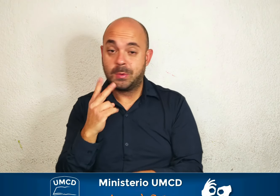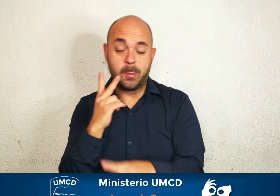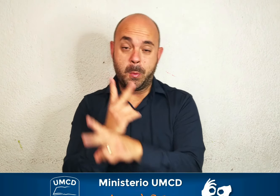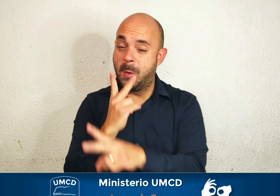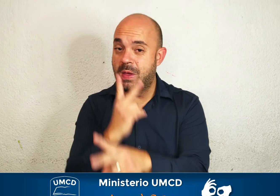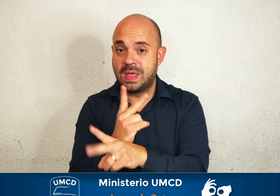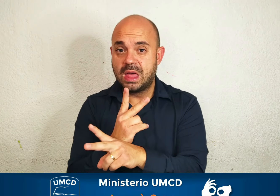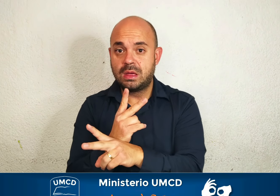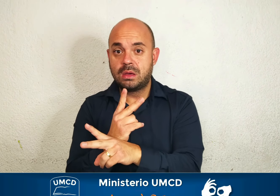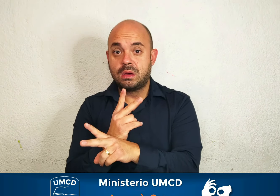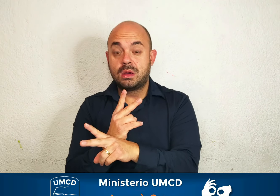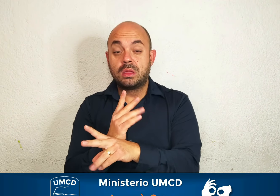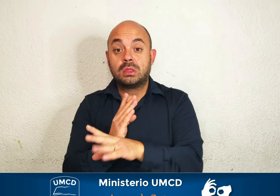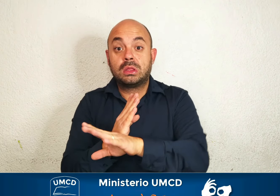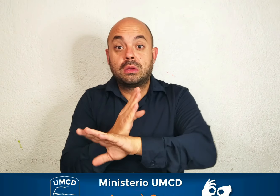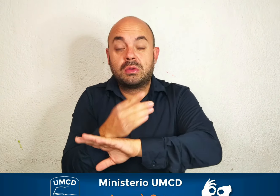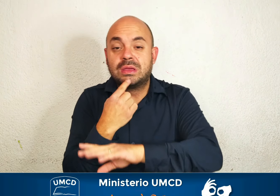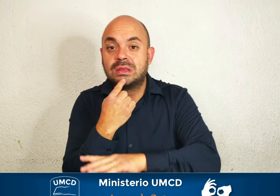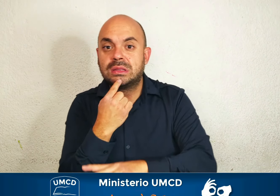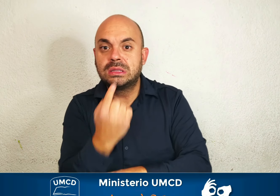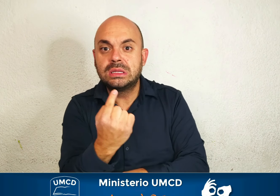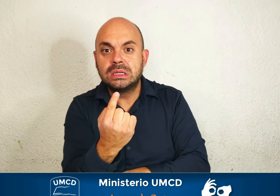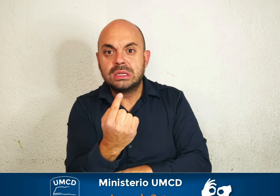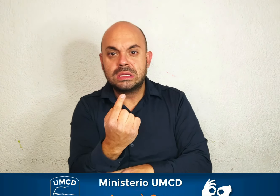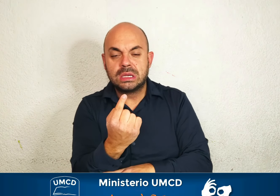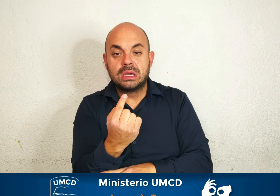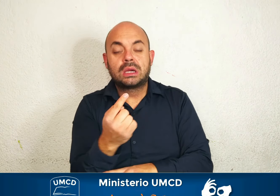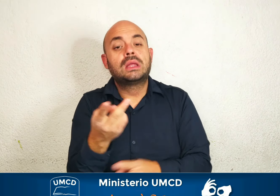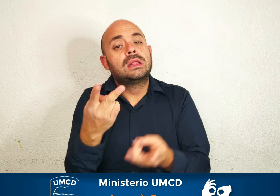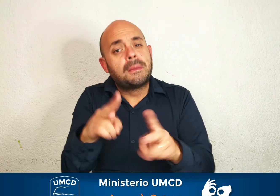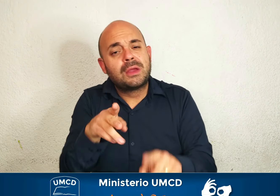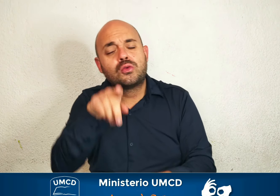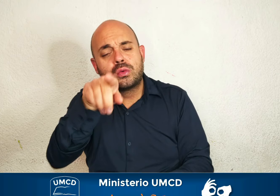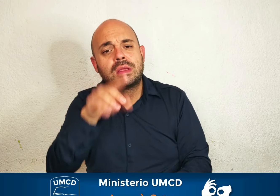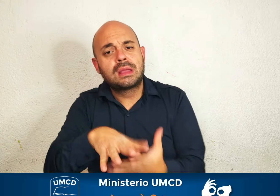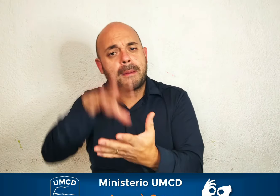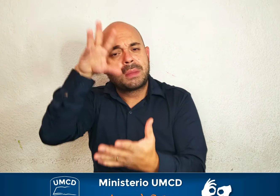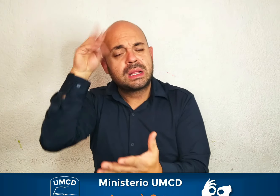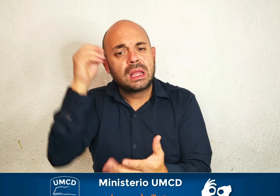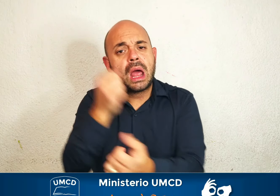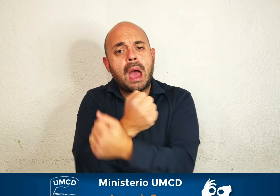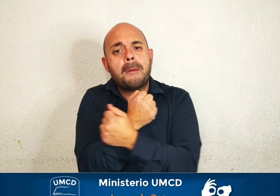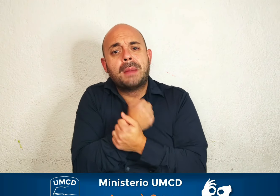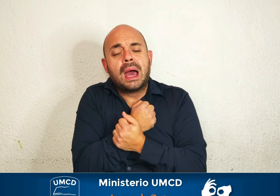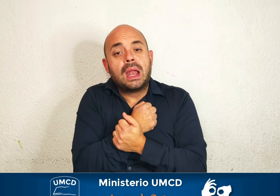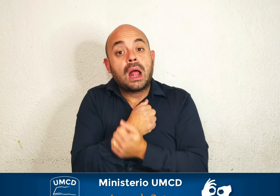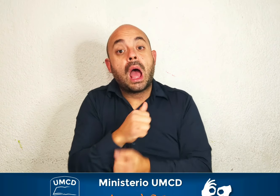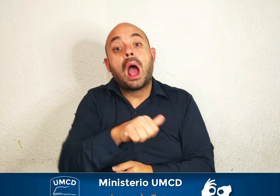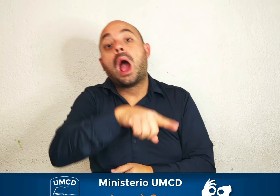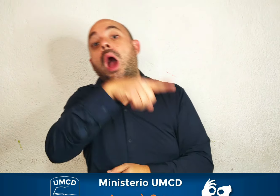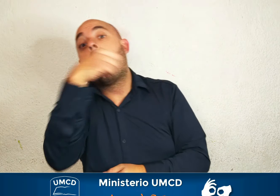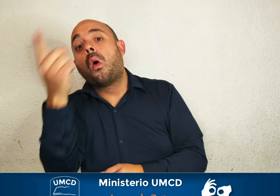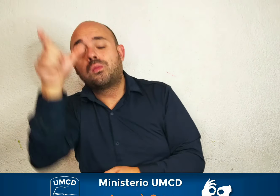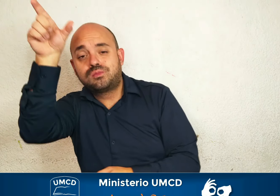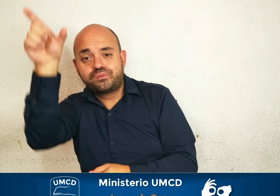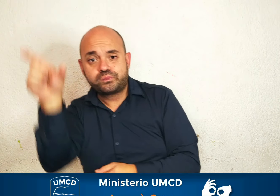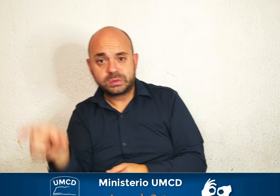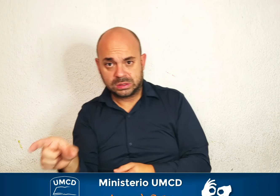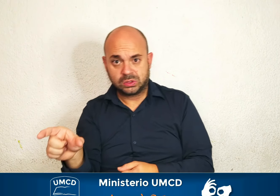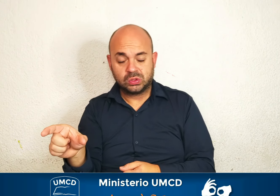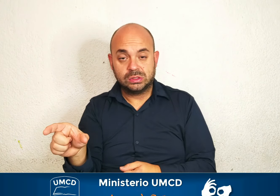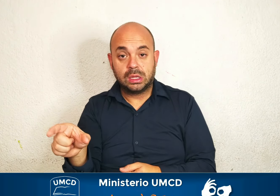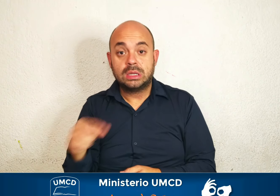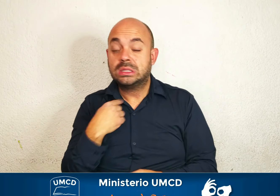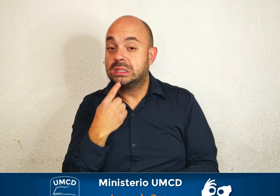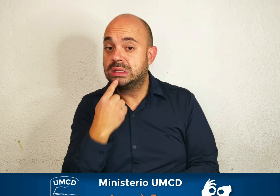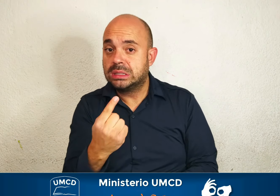incluye, aunque utiliza dos pasajes, Él incluye todo esto en un solo concepto, en una sola respuesta, porque incluye esta